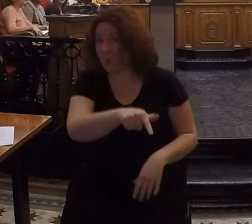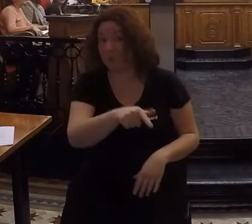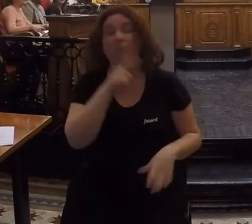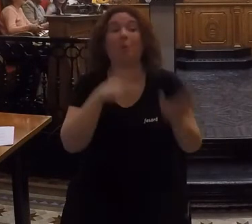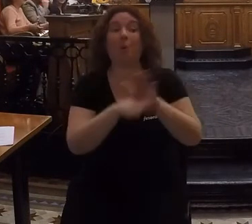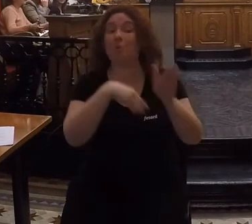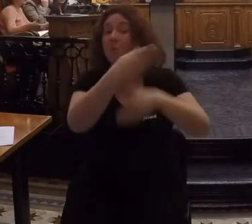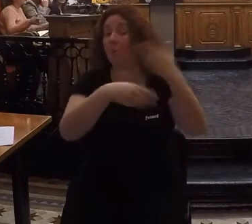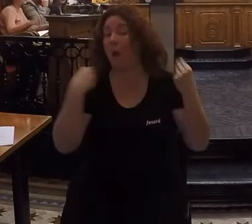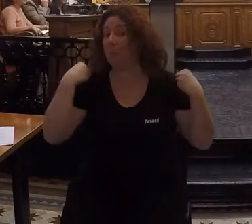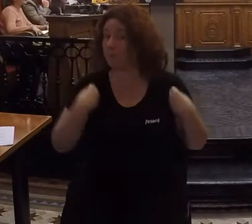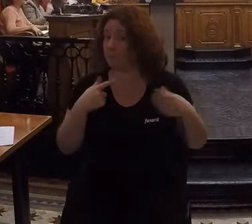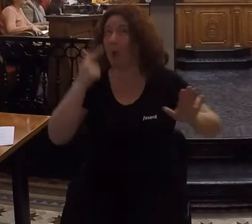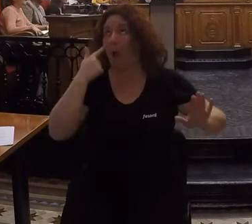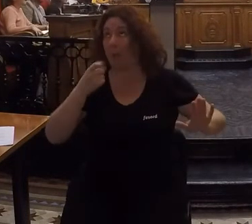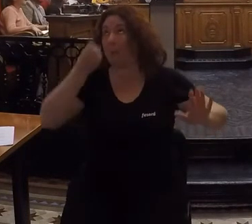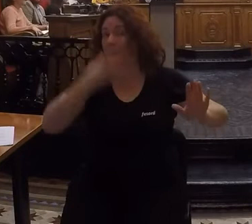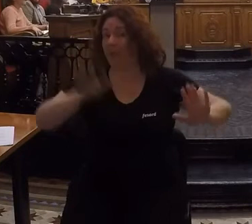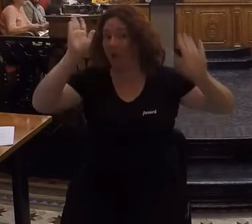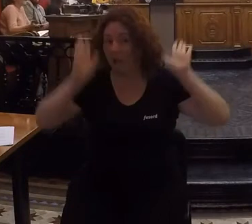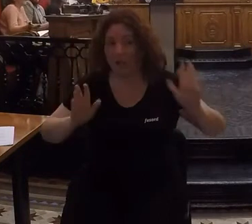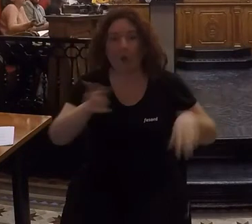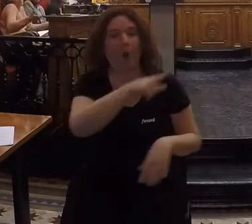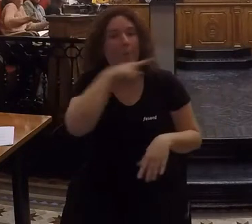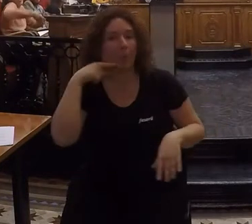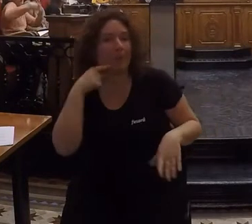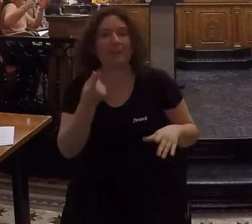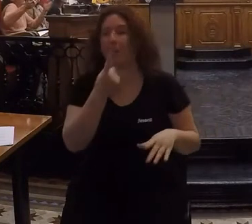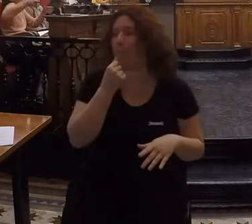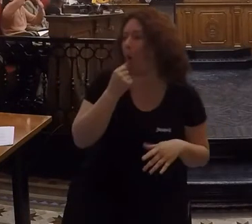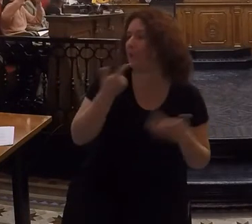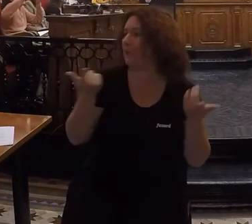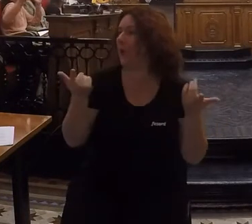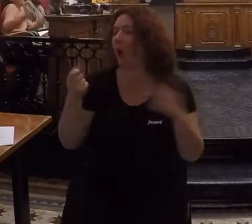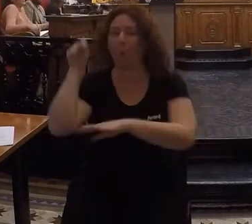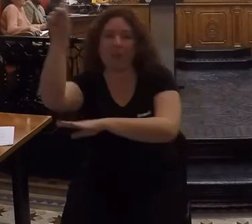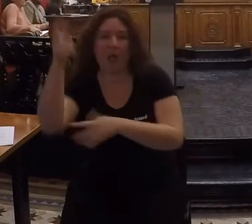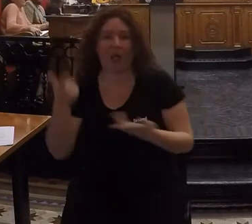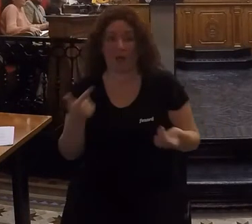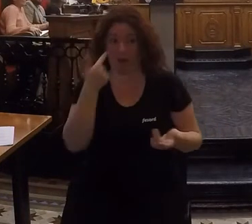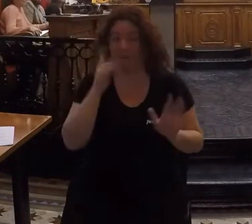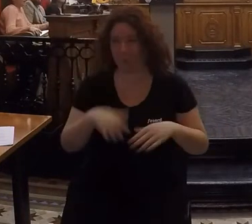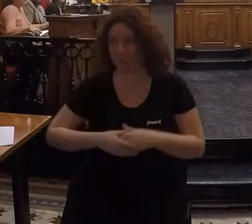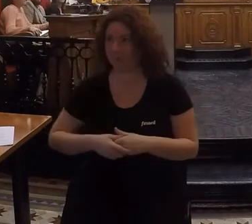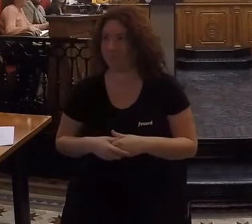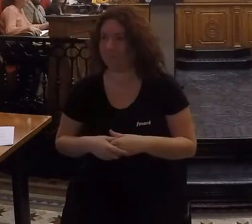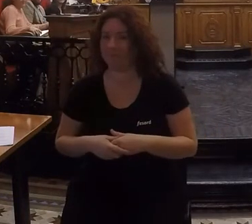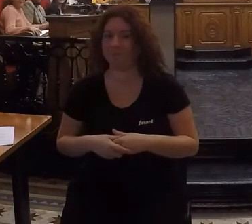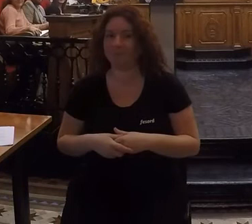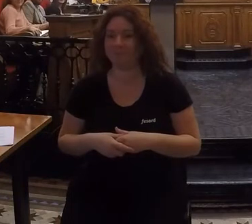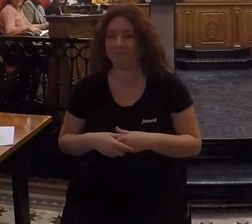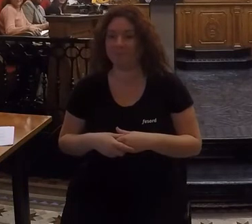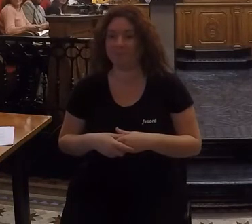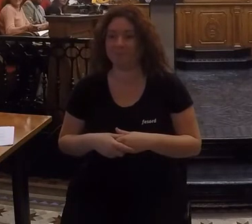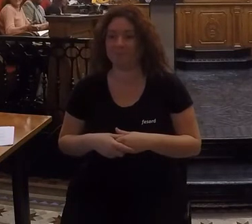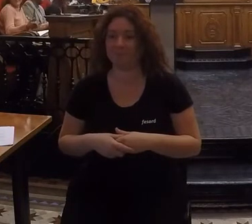siga por ese camino que vamos bien. Compromís, Podemos, Guañar, Mónica Oltra, compañía, señora Mireia Moya. Así que,